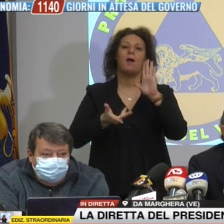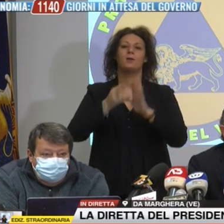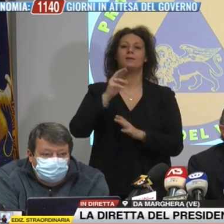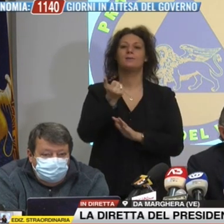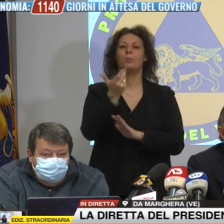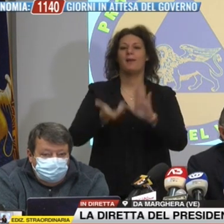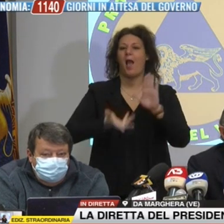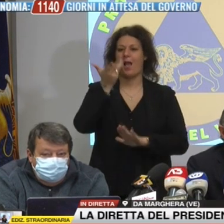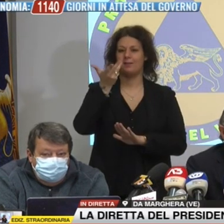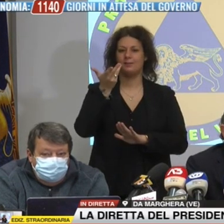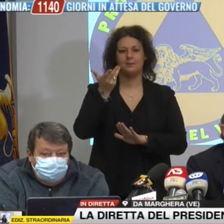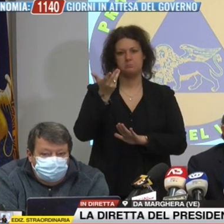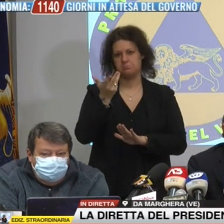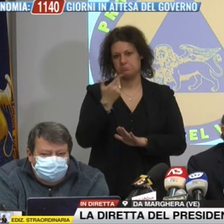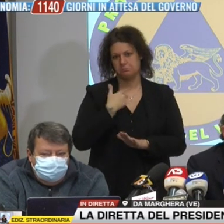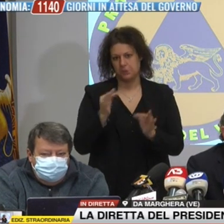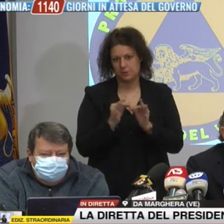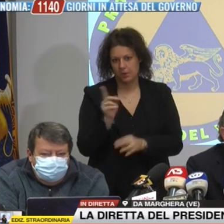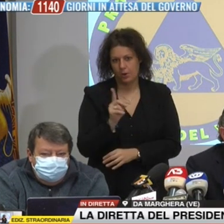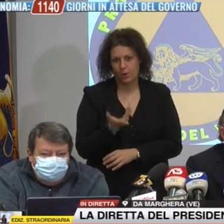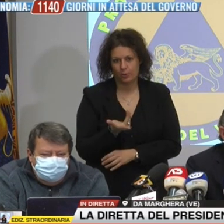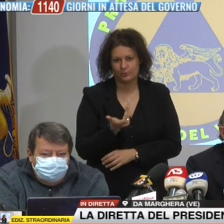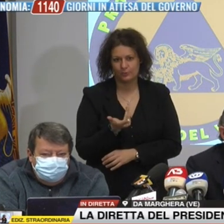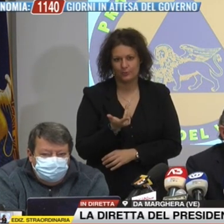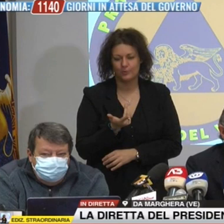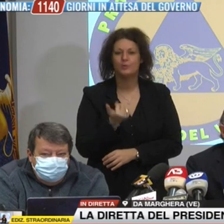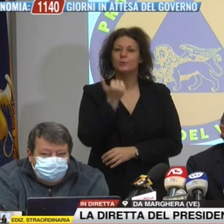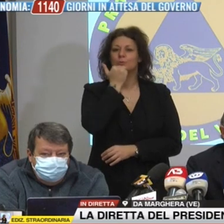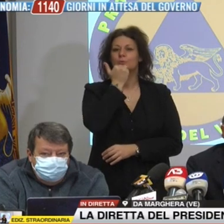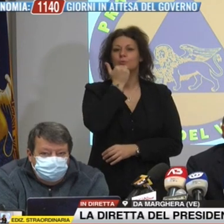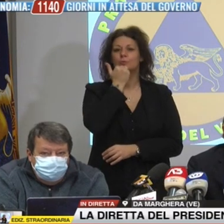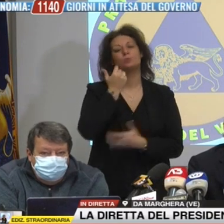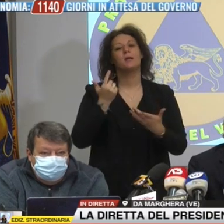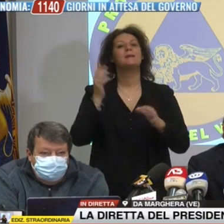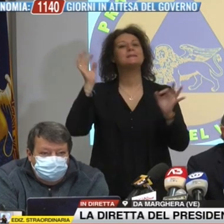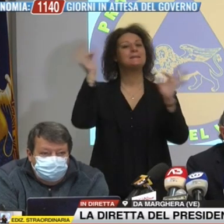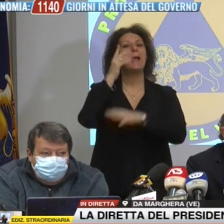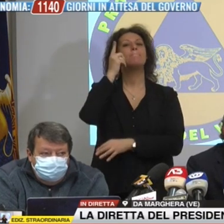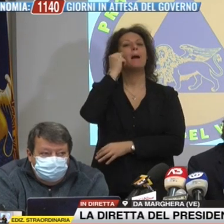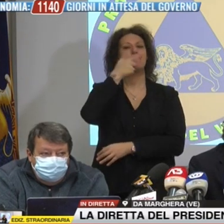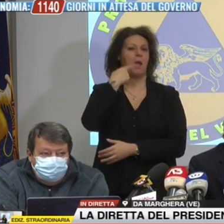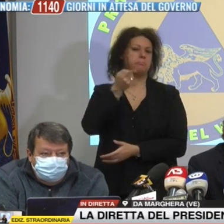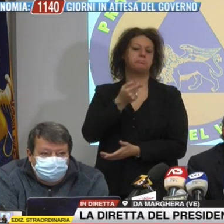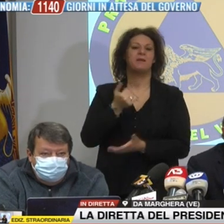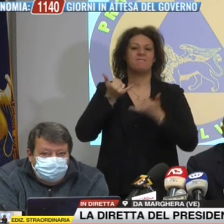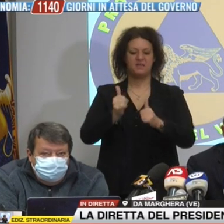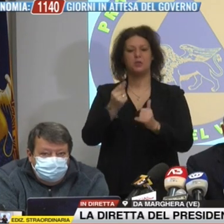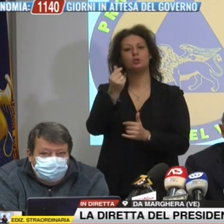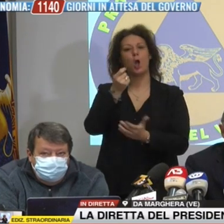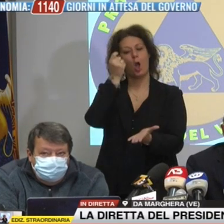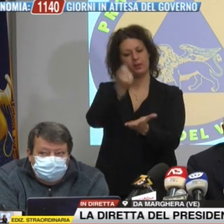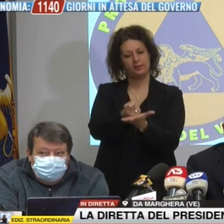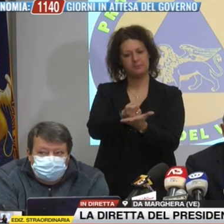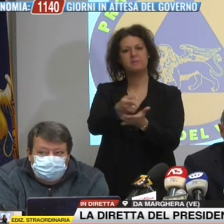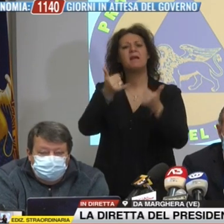Cioè non è che funziona che se il papà ti dà i soldi e tu li spendi per drogarti è colpa del papà perché ti ha dato i soldi, potevi andare a comprarti il gelato,